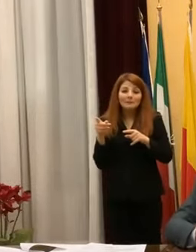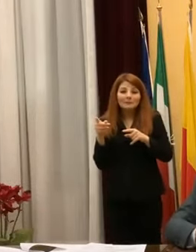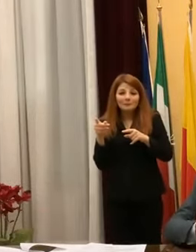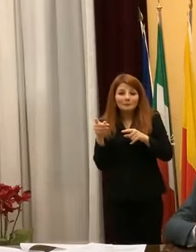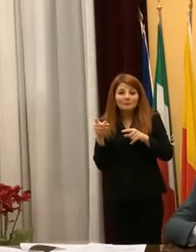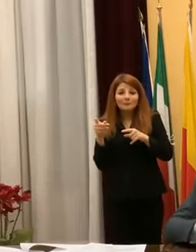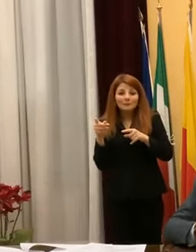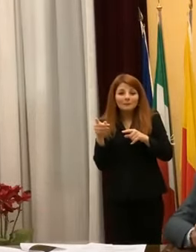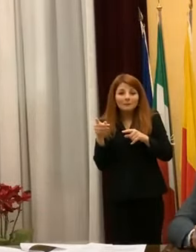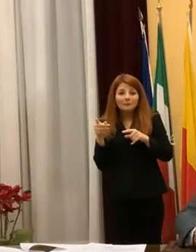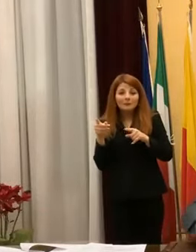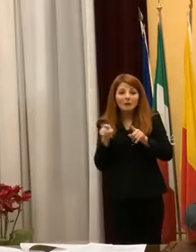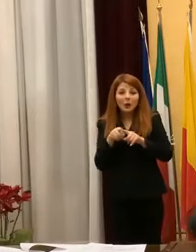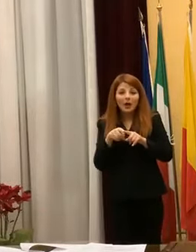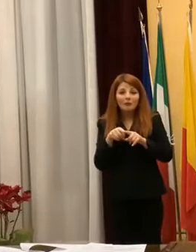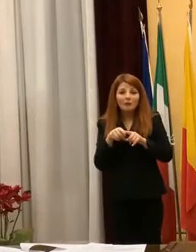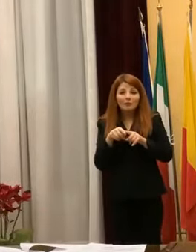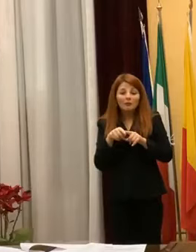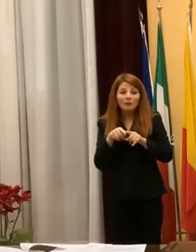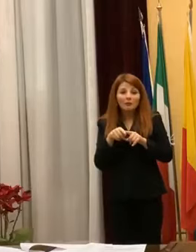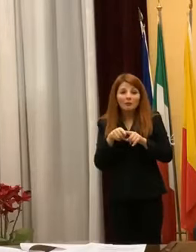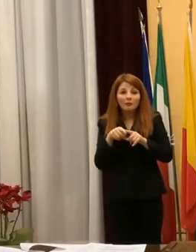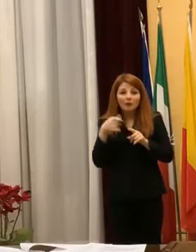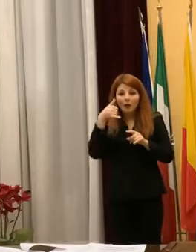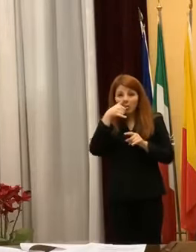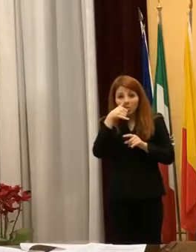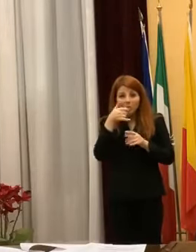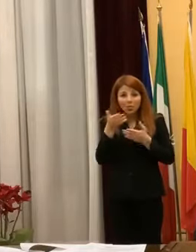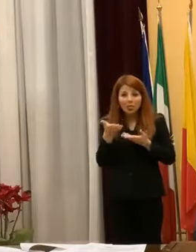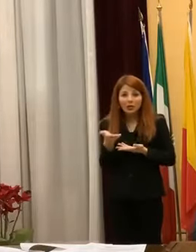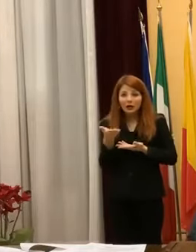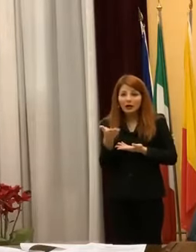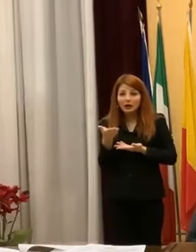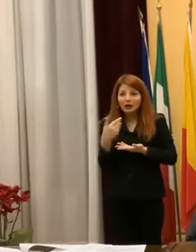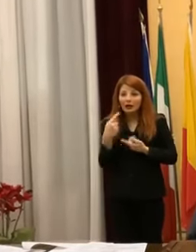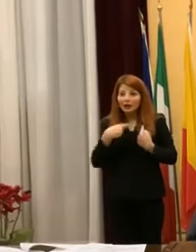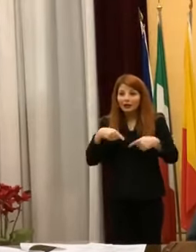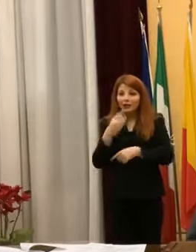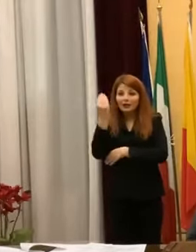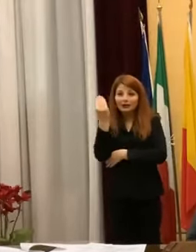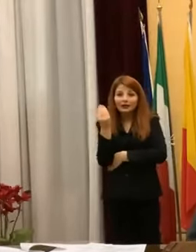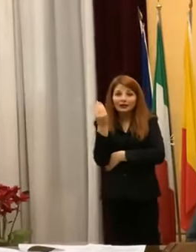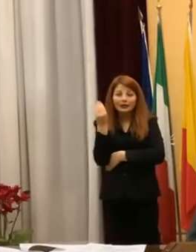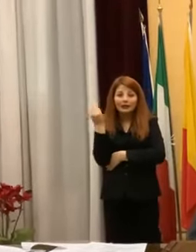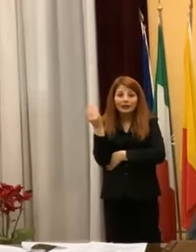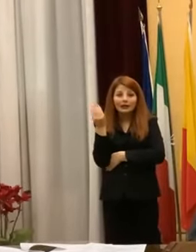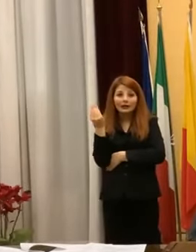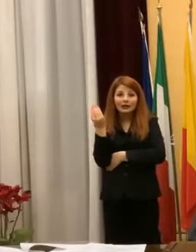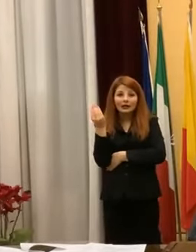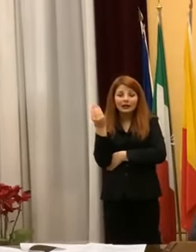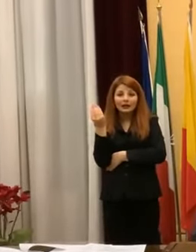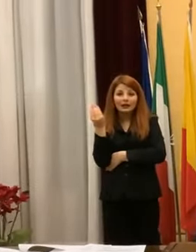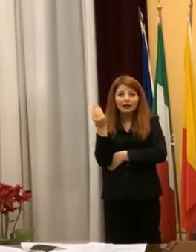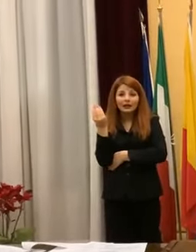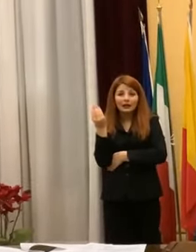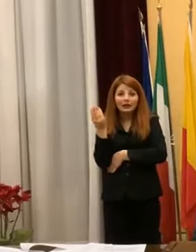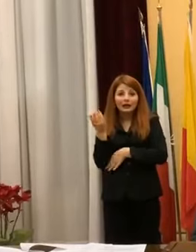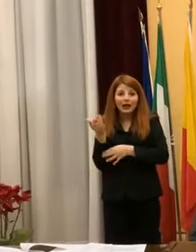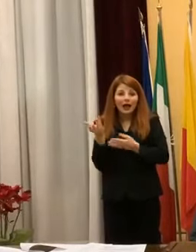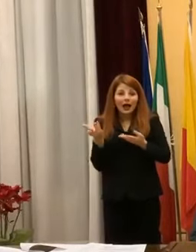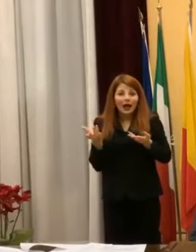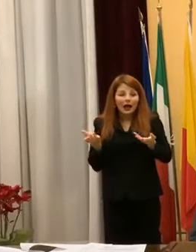il cerino in mano ed è rimasto lì, e ci è rimasto il cerino in mano a noi. Ora, è ovvio